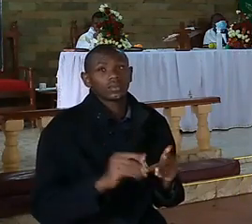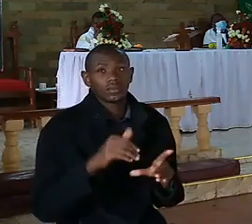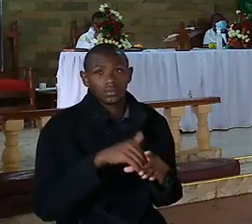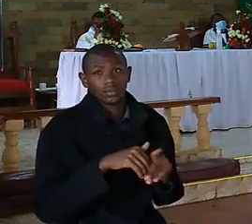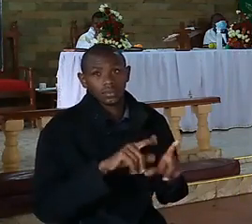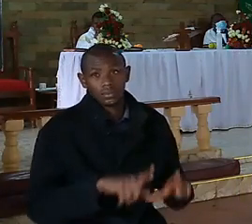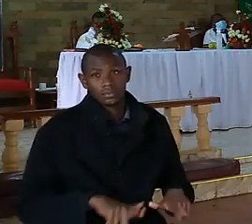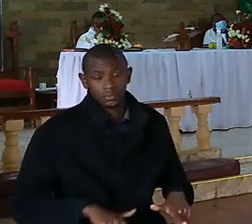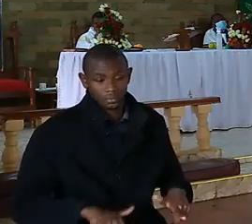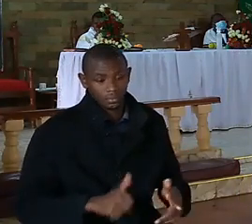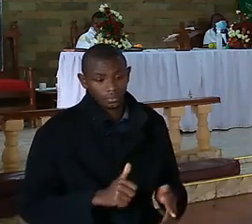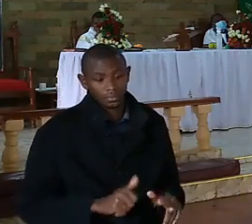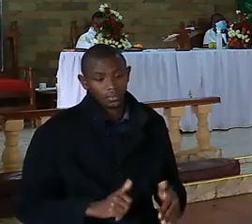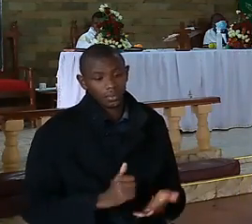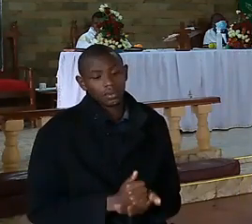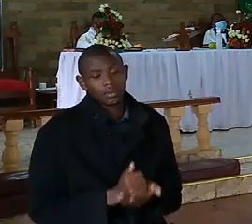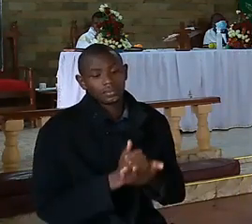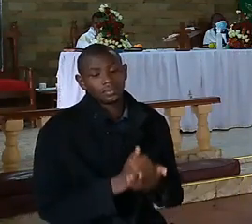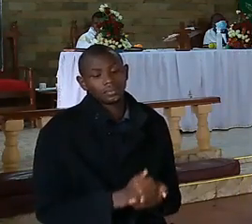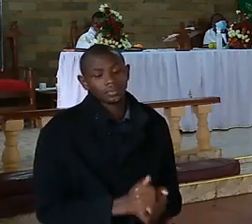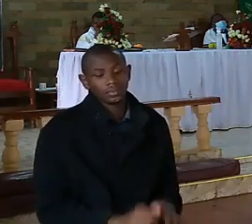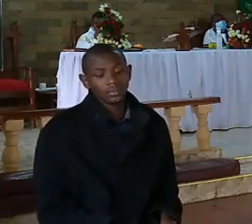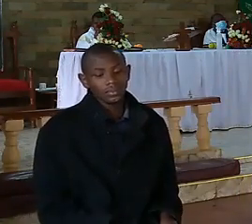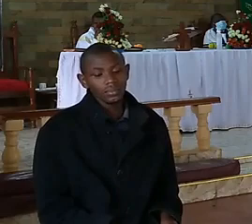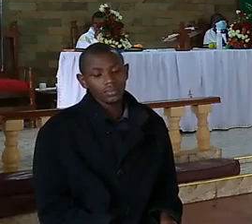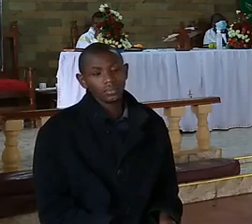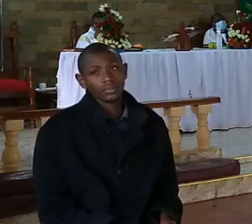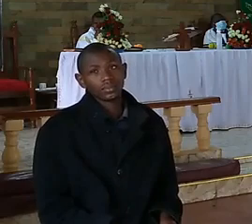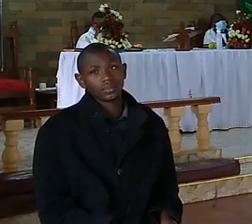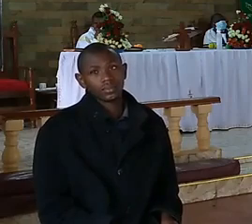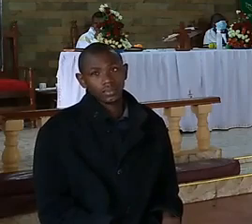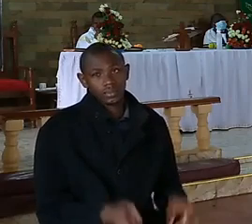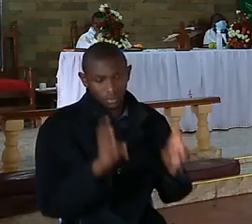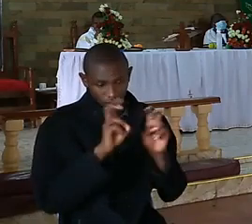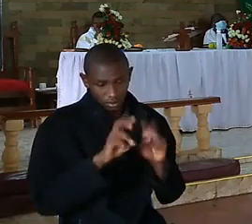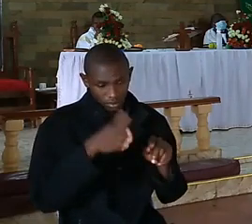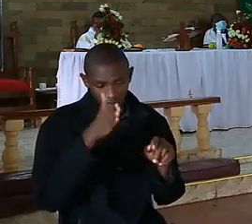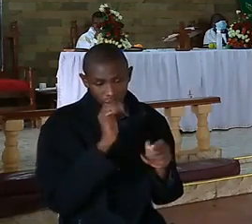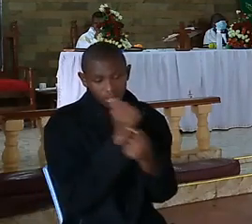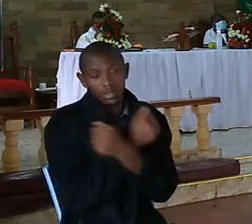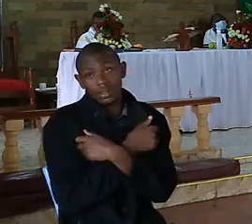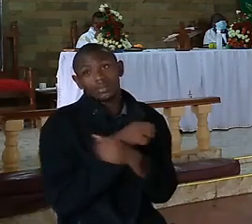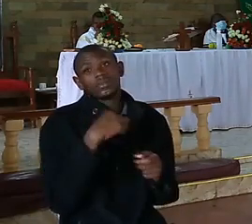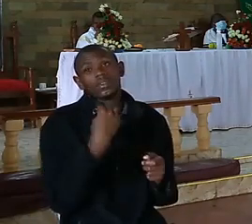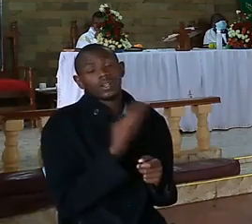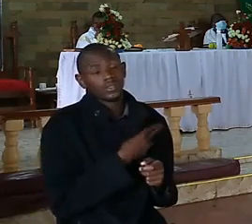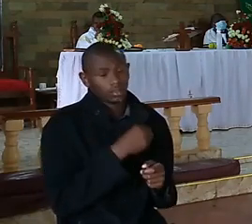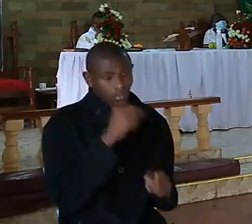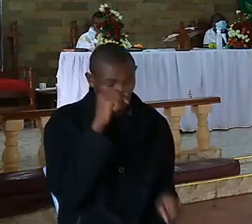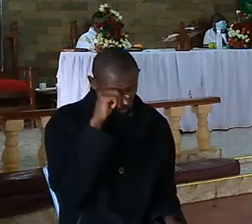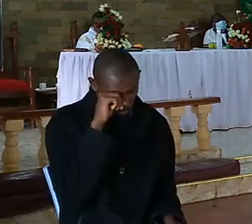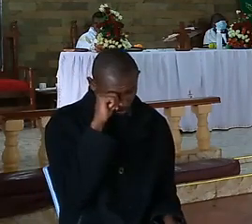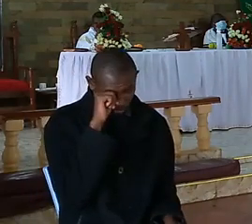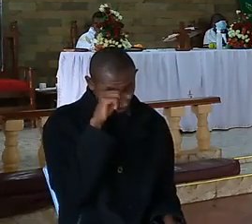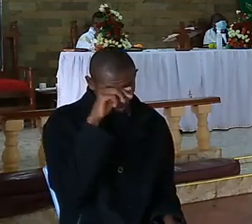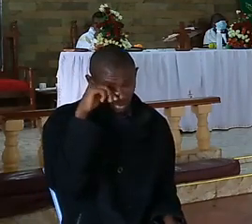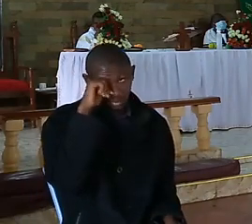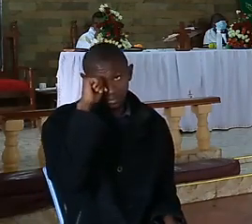want to bring this assurance kuri ithwe kuona ngai witu ni atwendete na atwiciragia maundu mega ona korwo